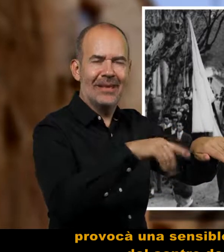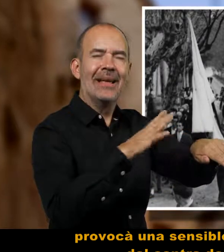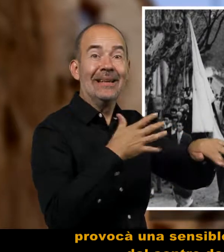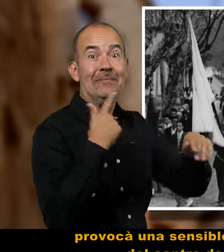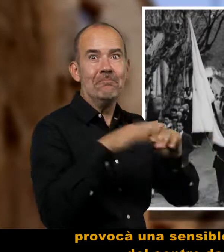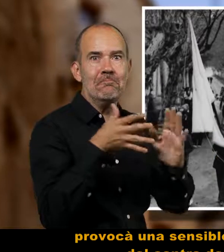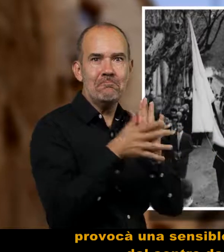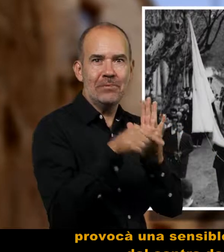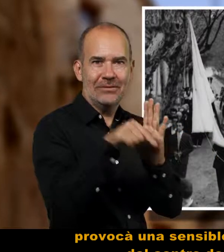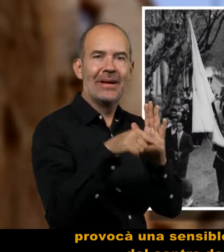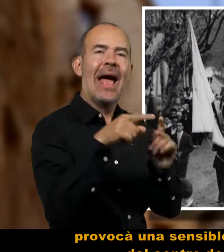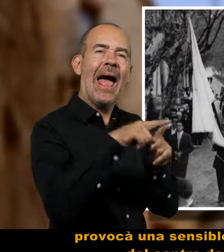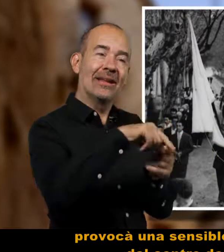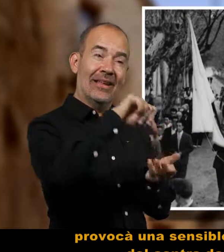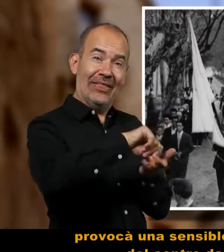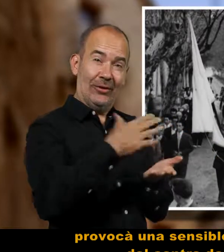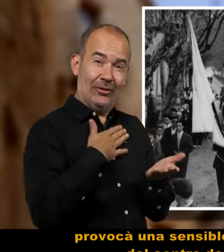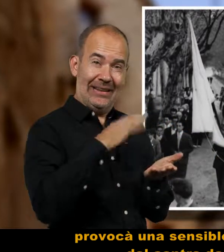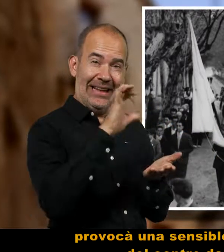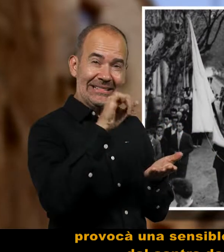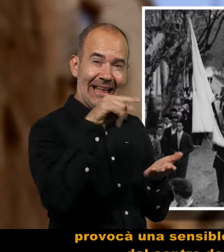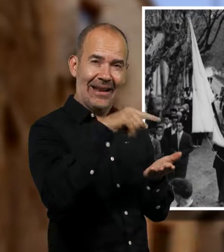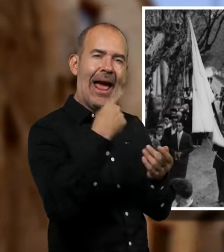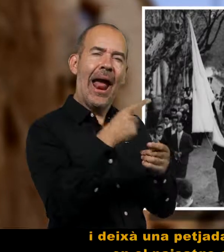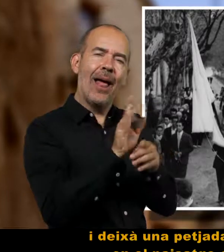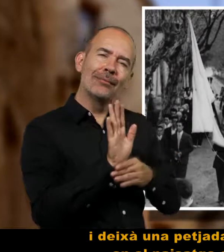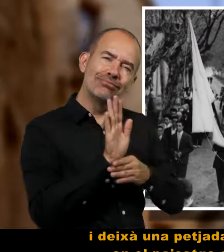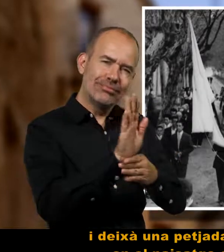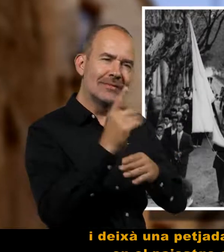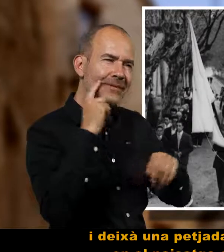significativa en el paisatge estanyenc, consistent